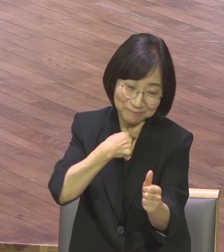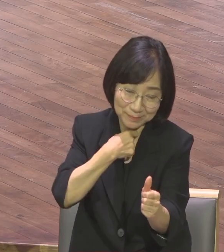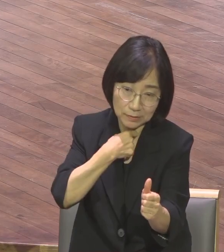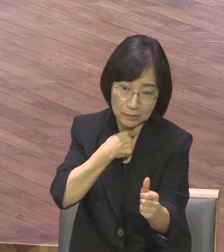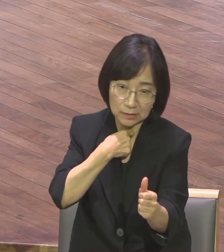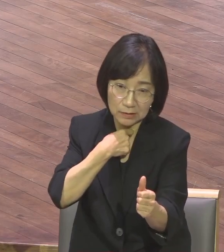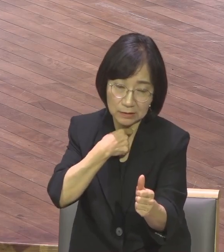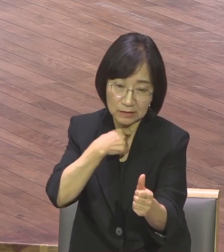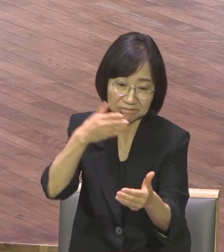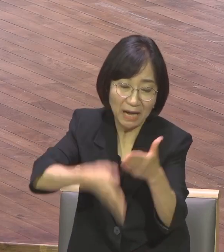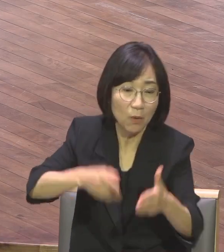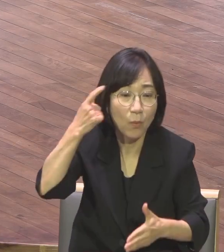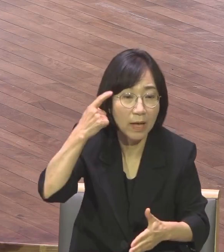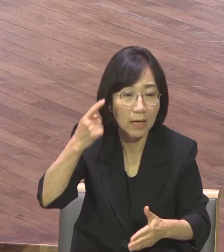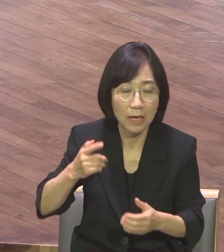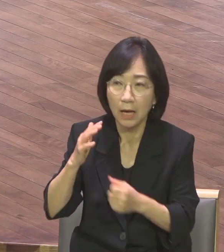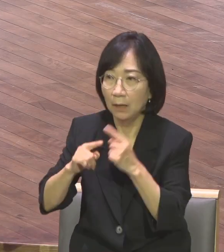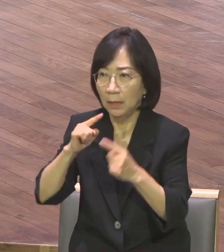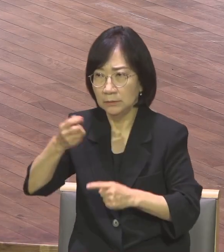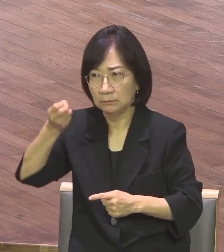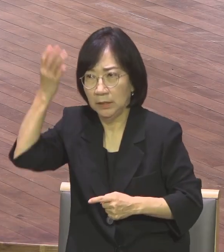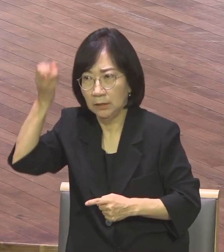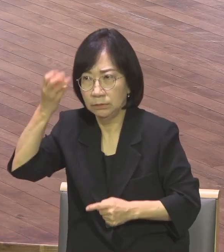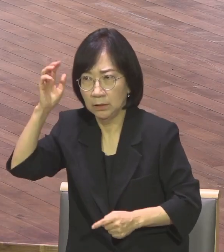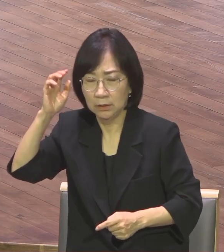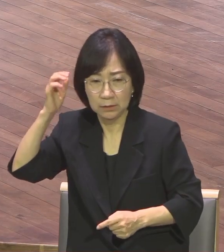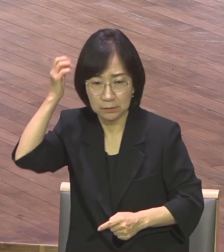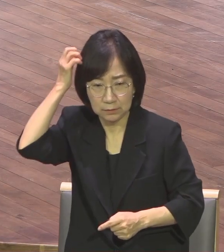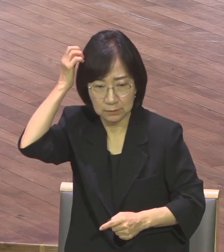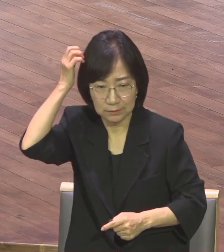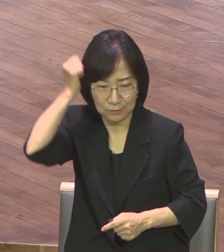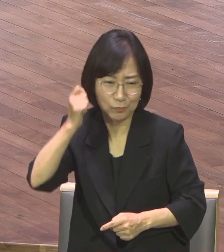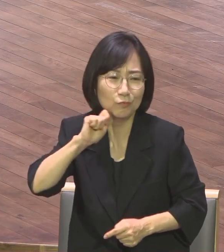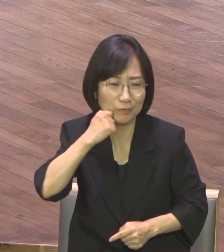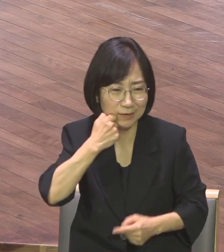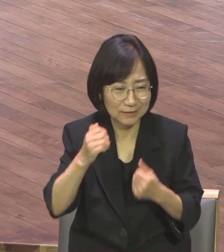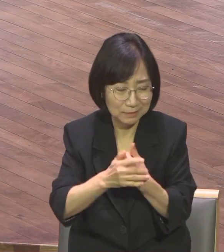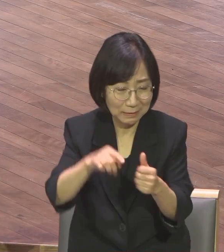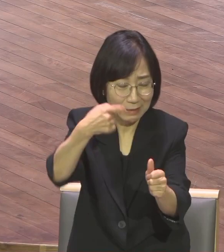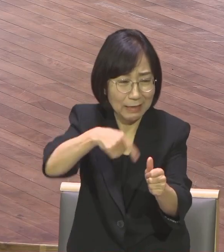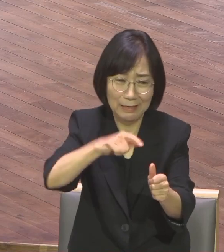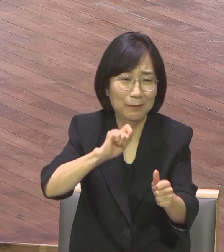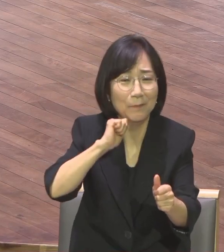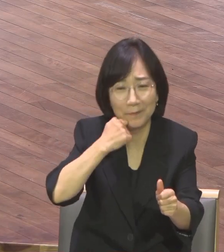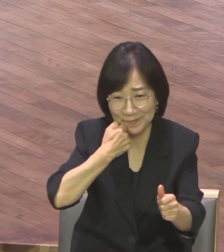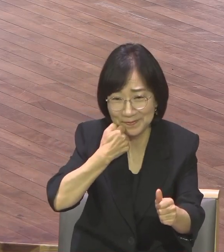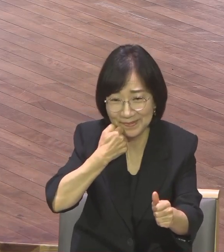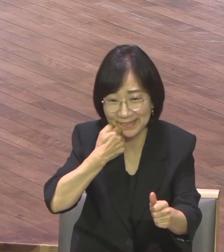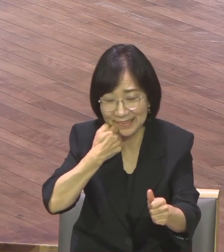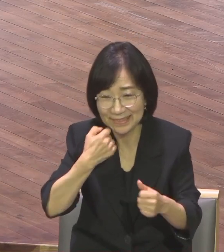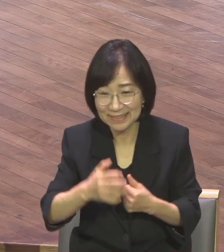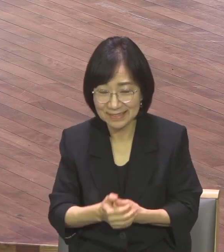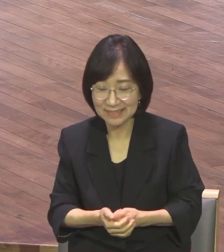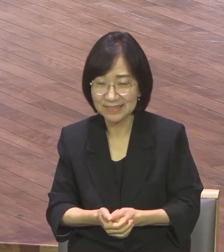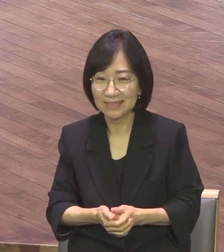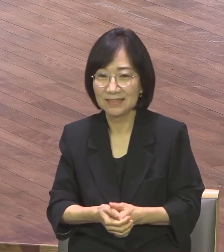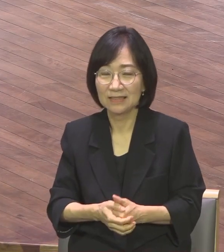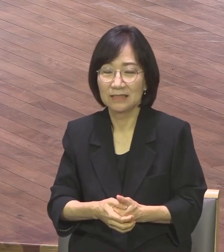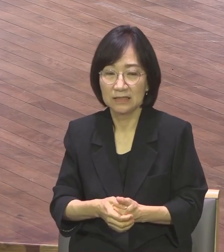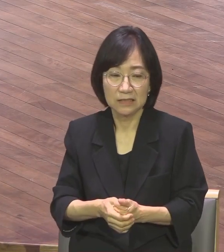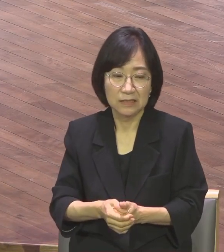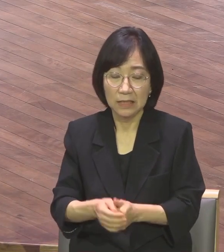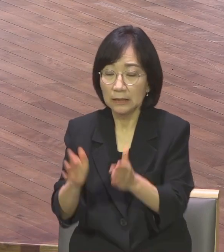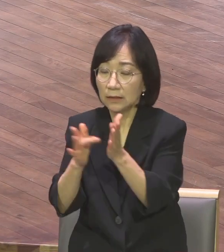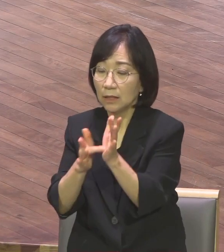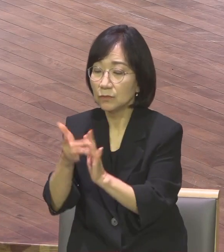삼지요. 그냥 교인으로 남아있는 겁니다. 성경은 뭐라고 말하느냐? 교인은 언급도 안 했어요. 제자